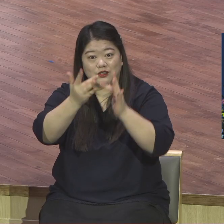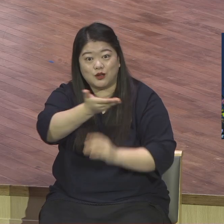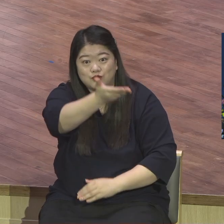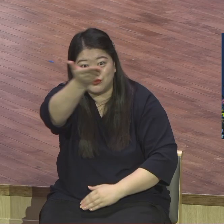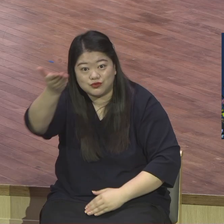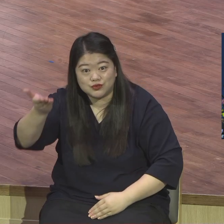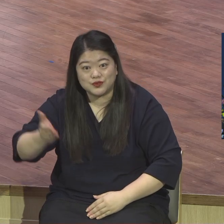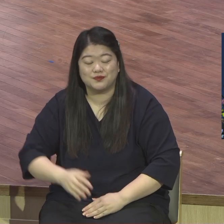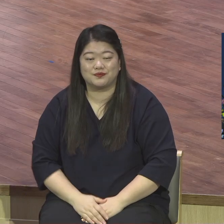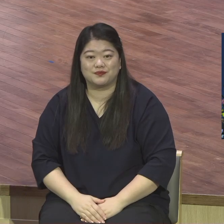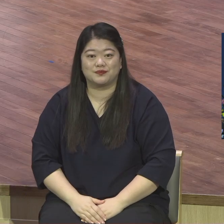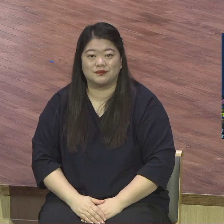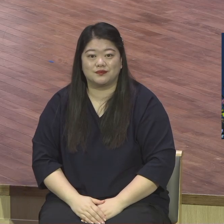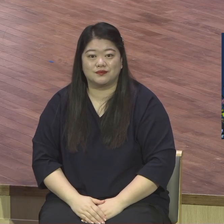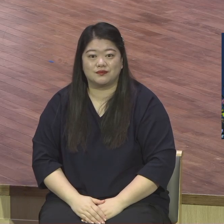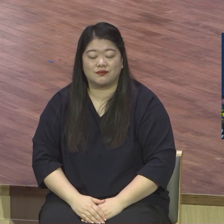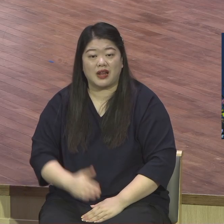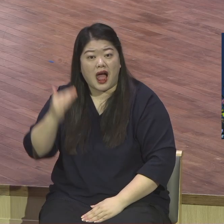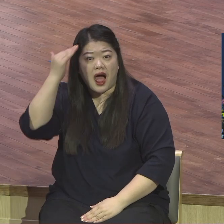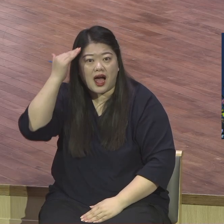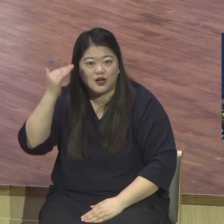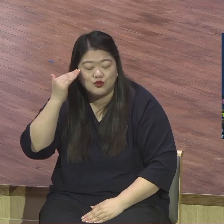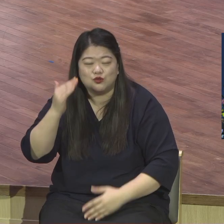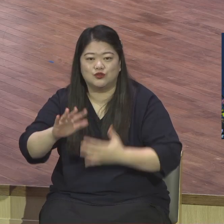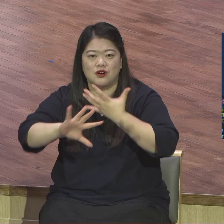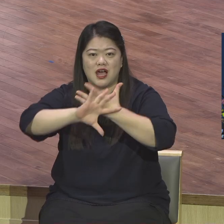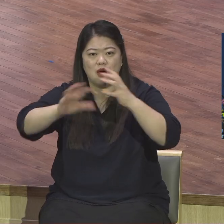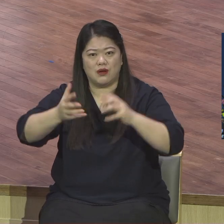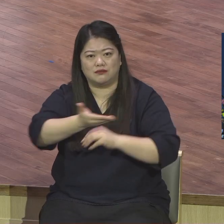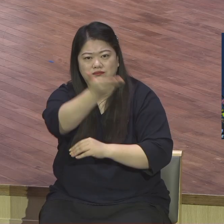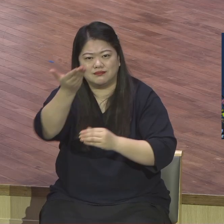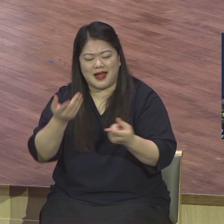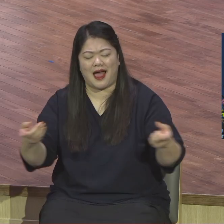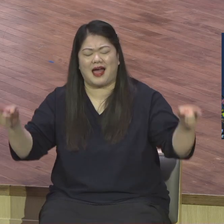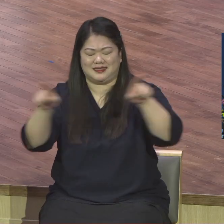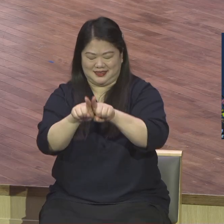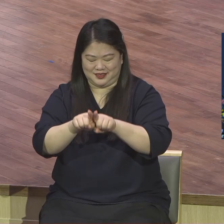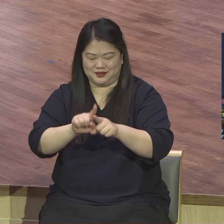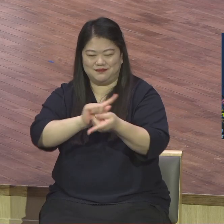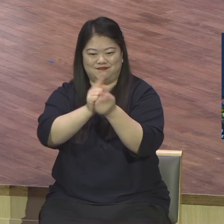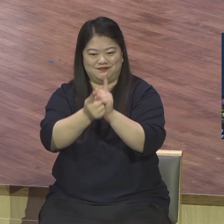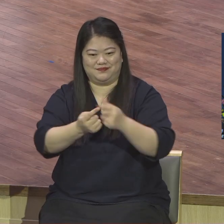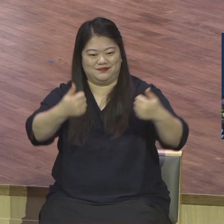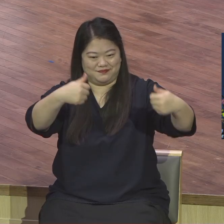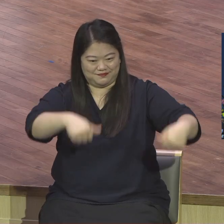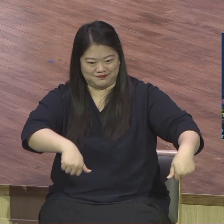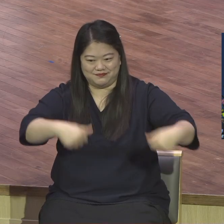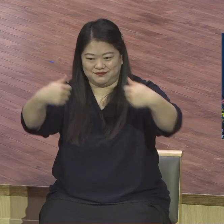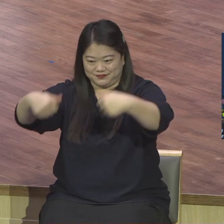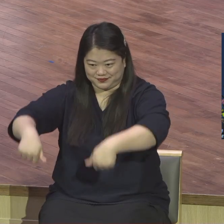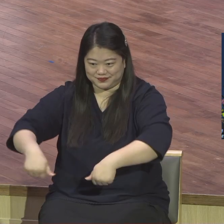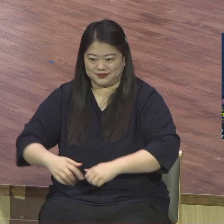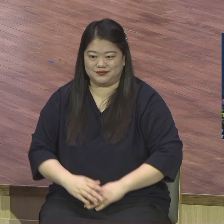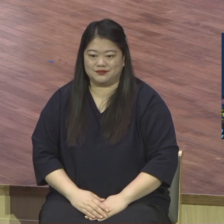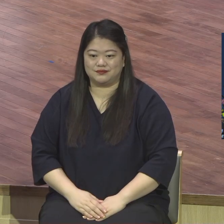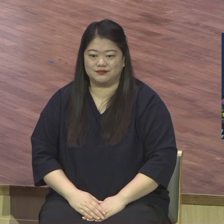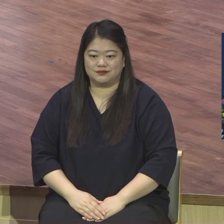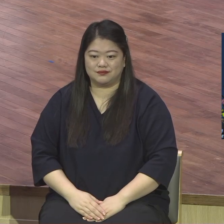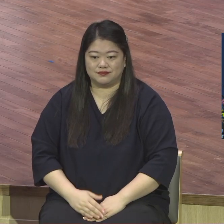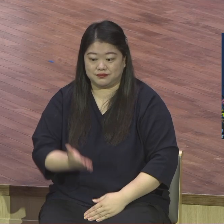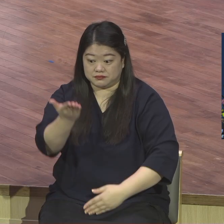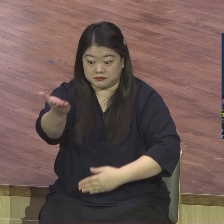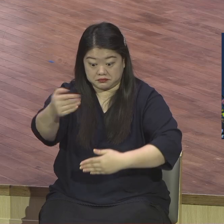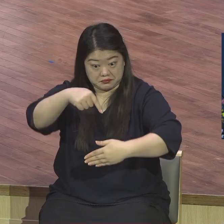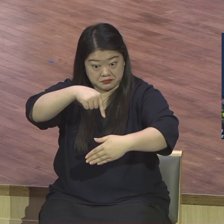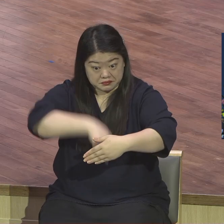온라인 예배드리는 우리 국내 국외 모든 우리 성도들 같이 서로 다 인사합시다. 성도님 안에